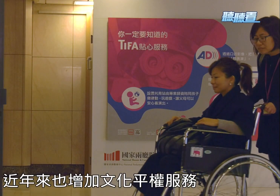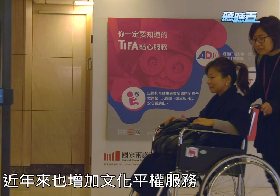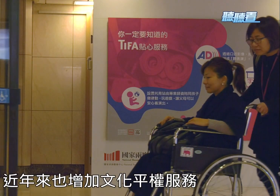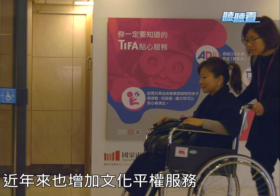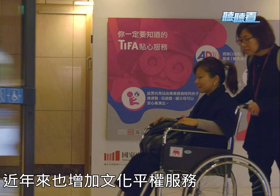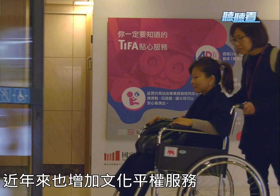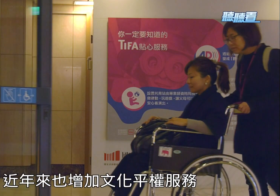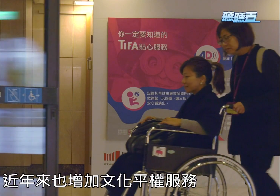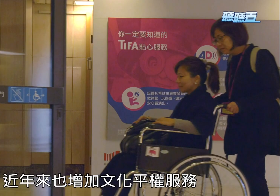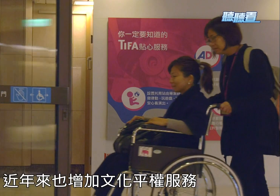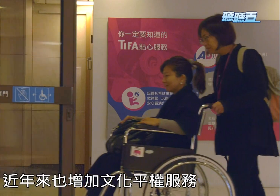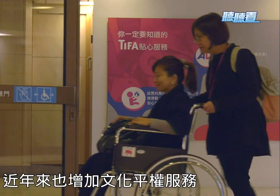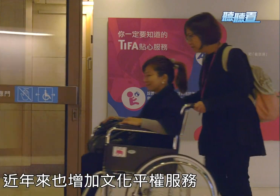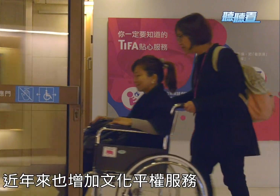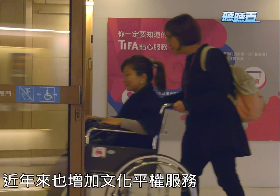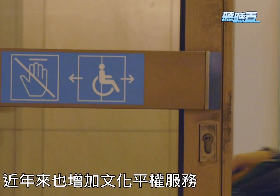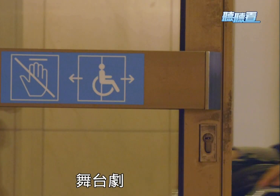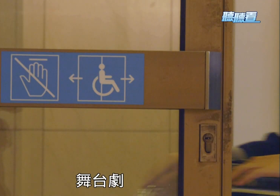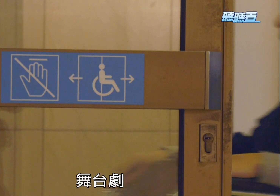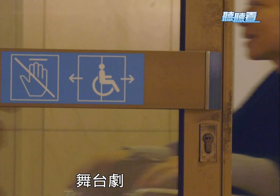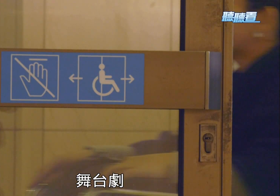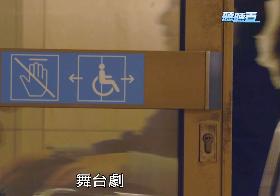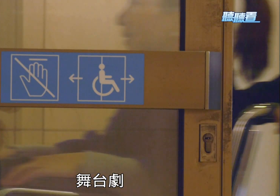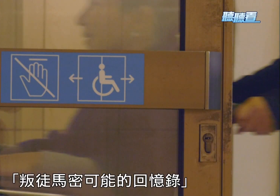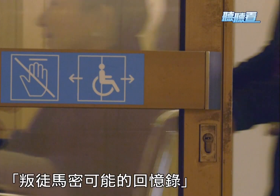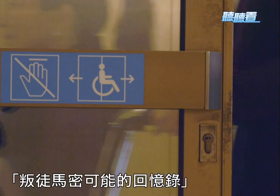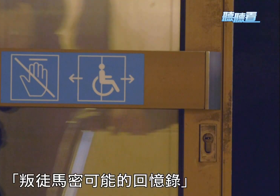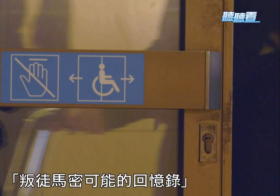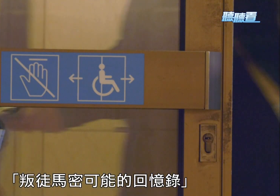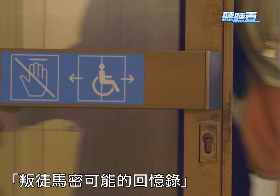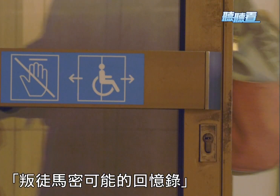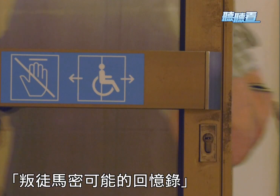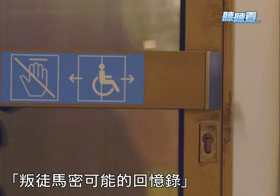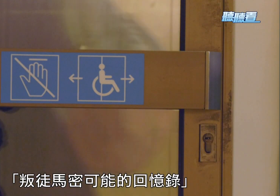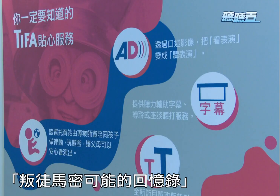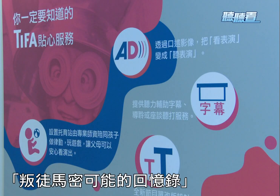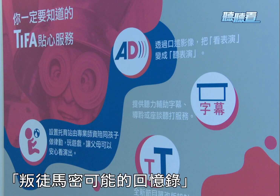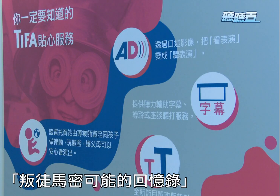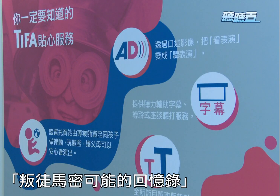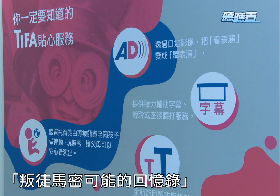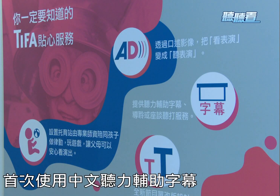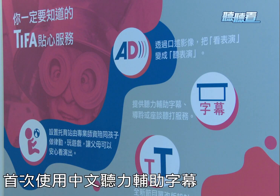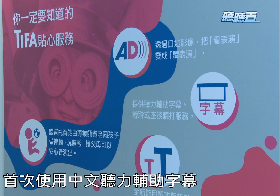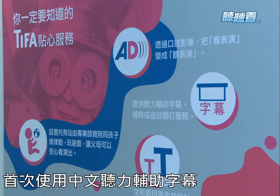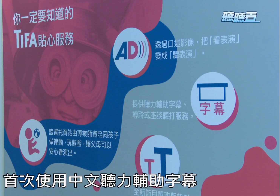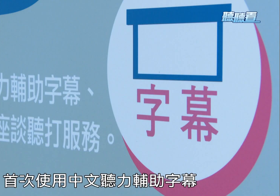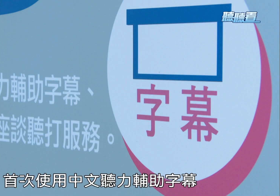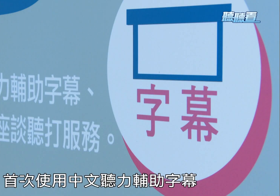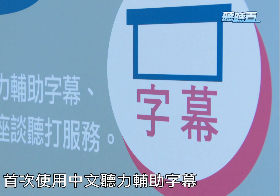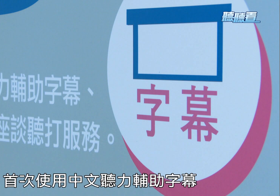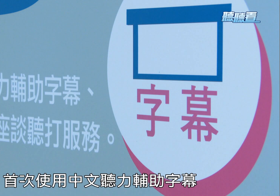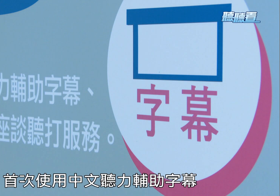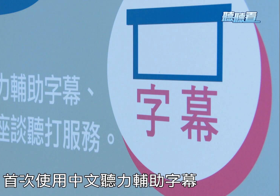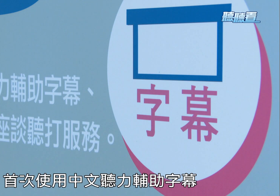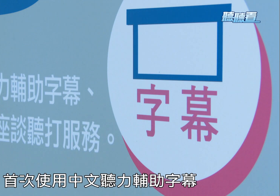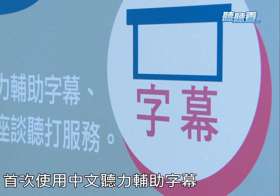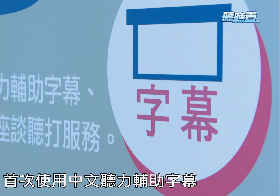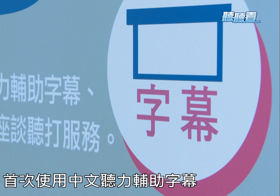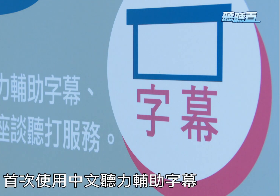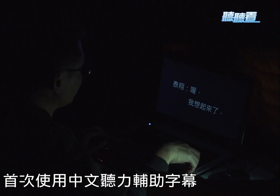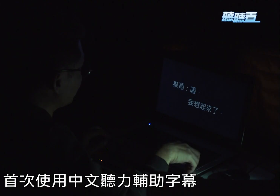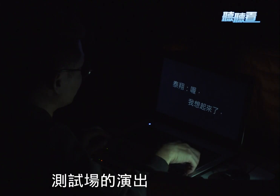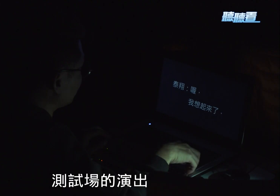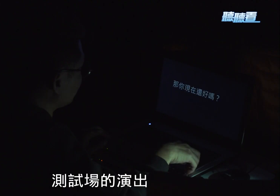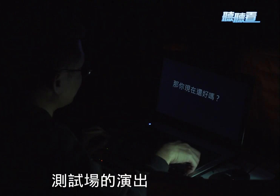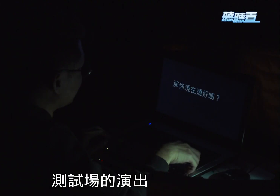来也增加文化平权服务，舞台剧《叛徒马密可能的回忆录》首次使用中文听力辅助